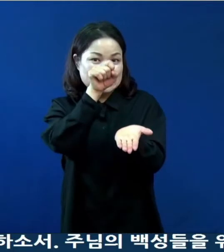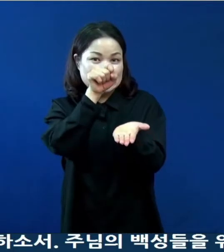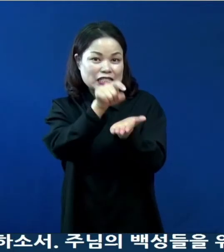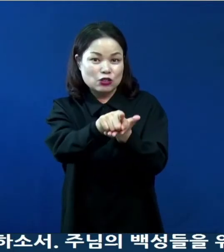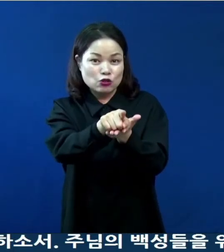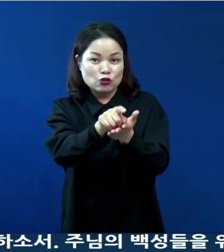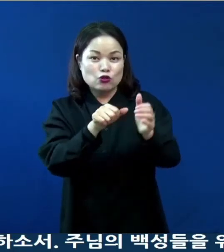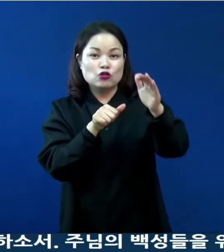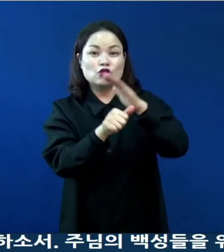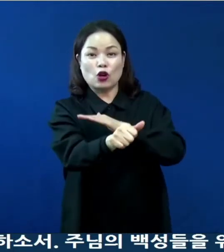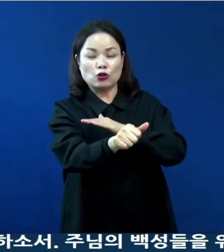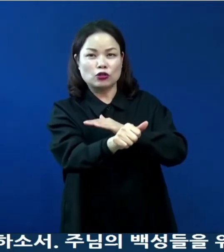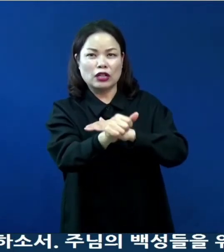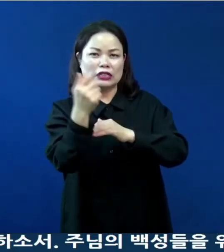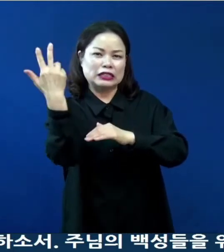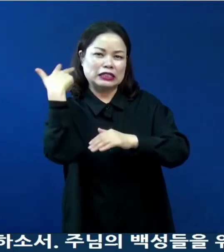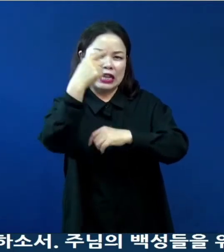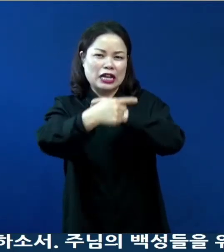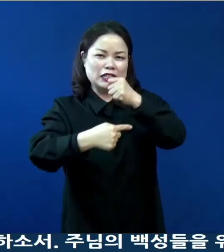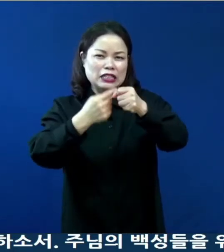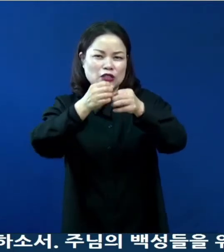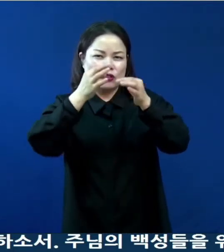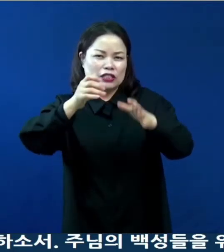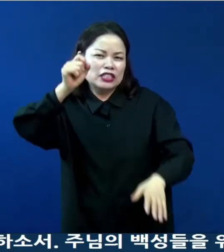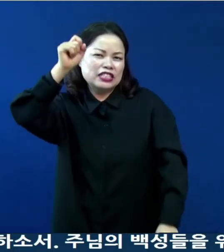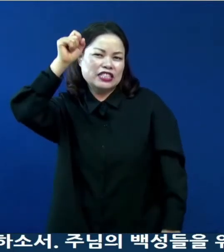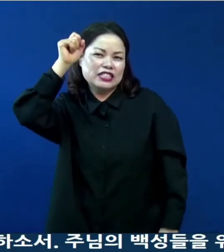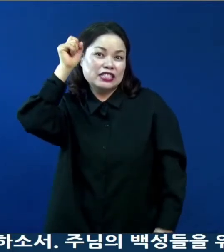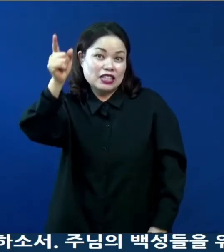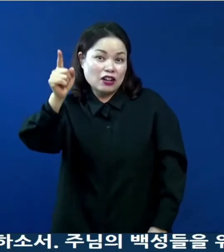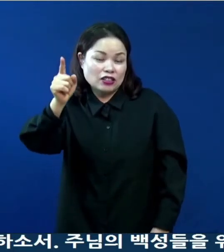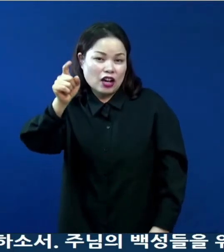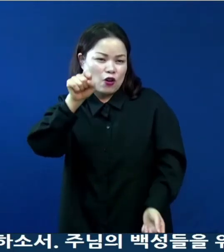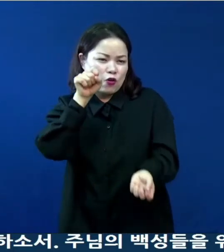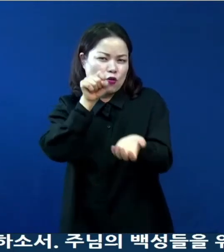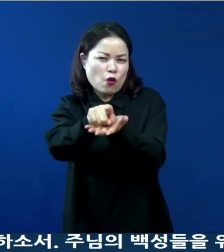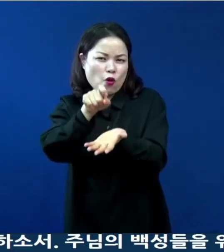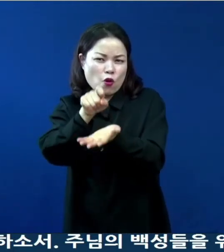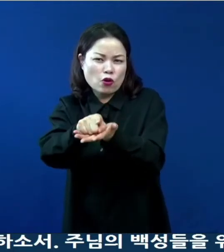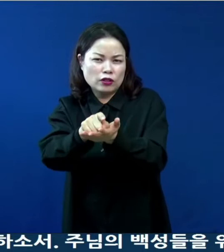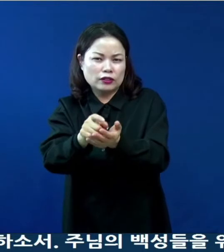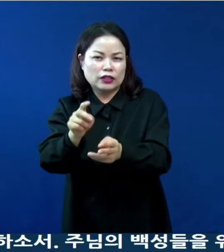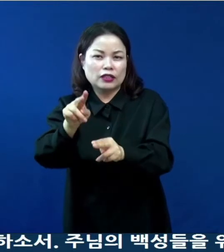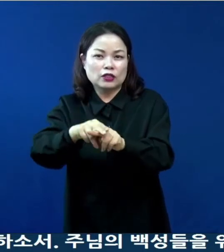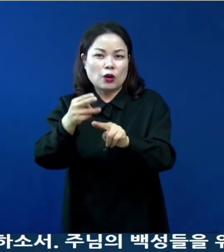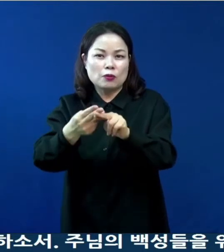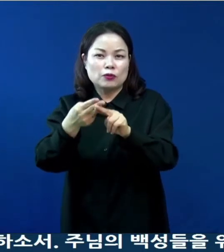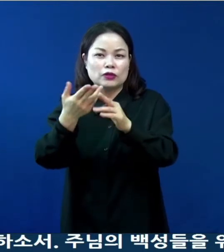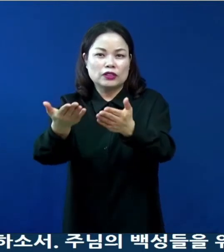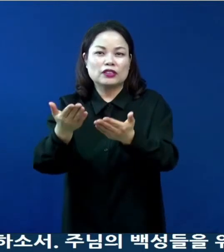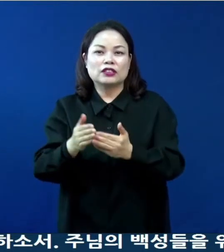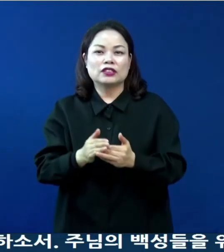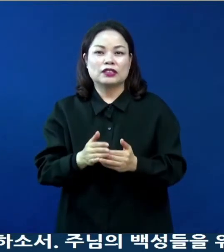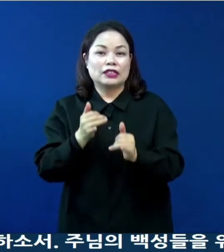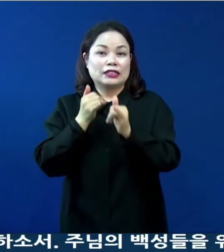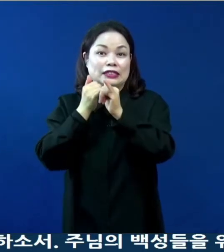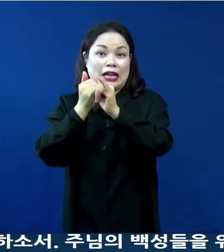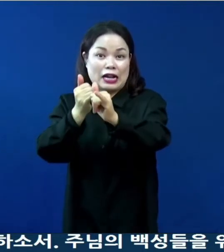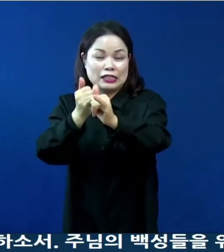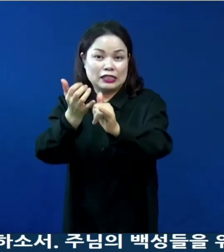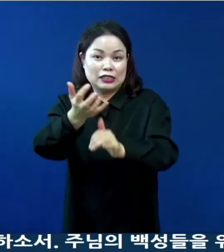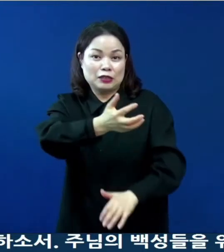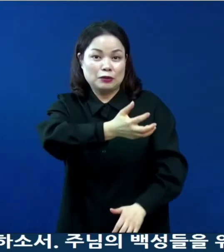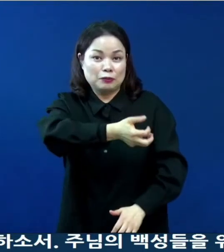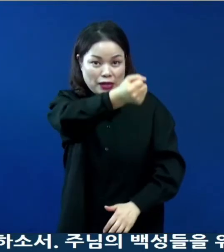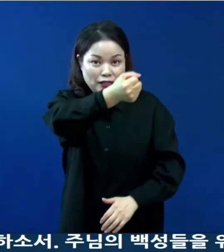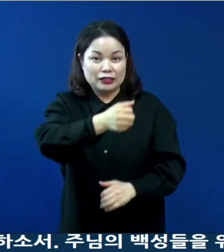선수가 지난 한 해 동안 가장 뛰어난 골을 기록한 선수에게 수상하는 푸스카스 상을